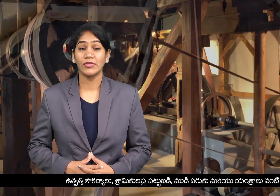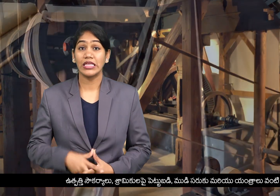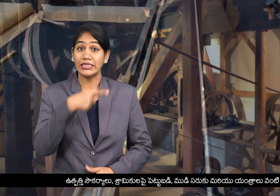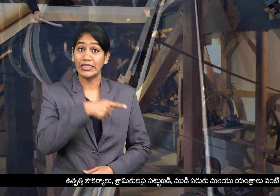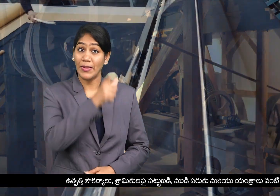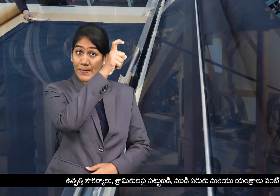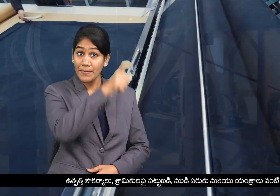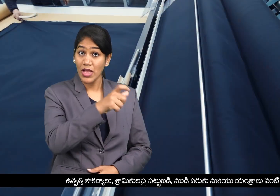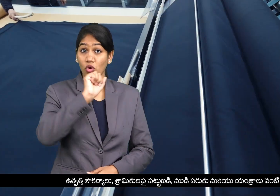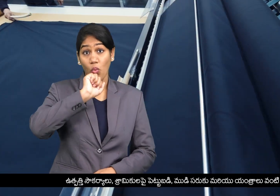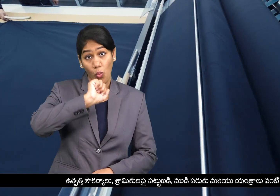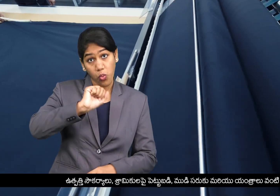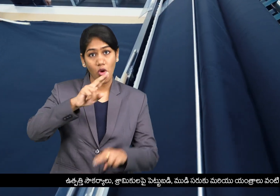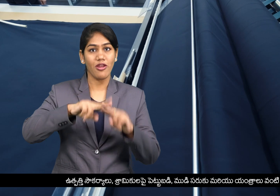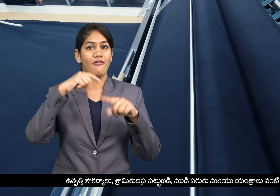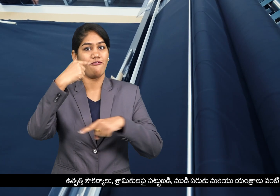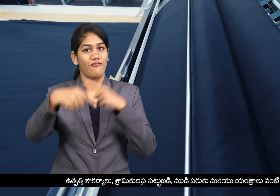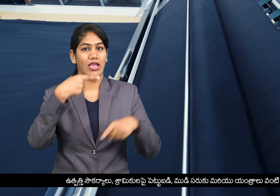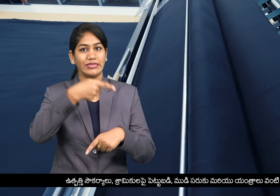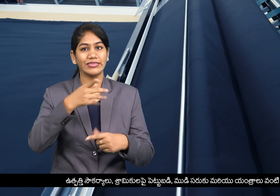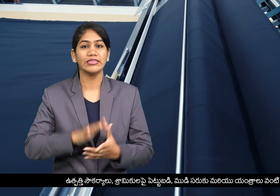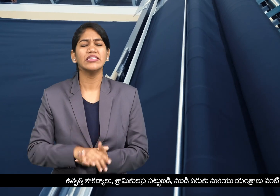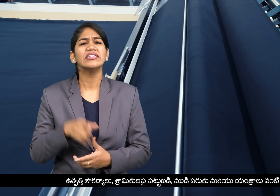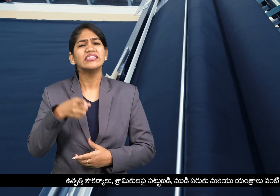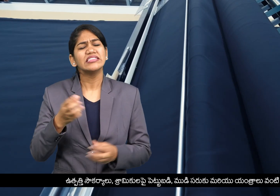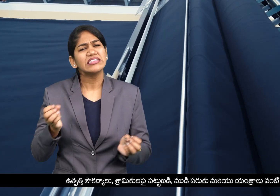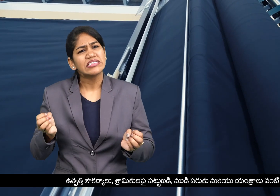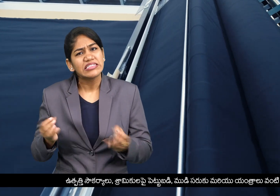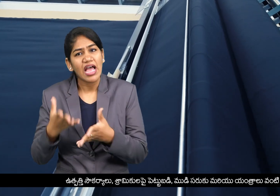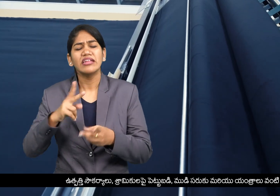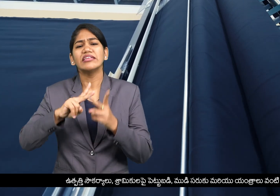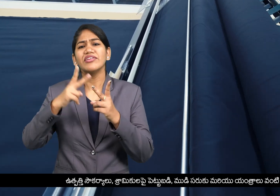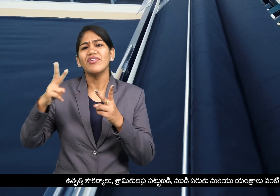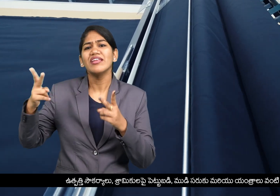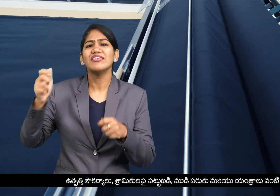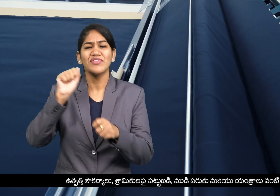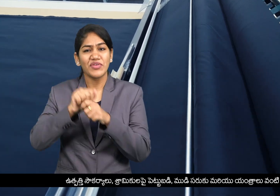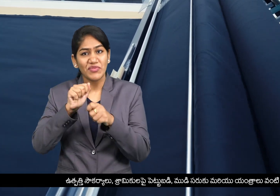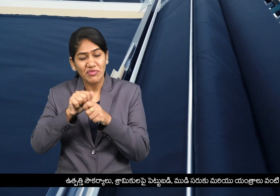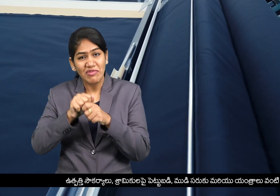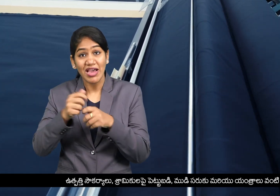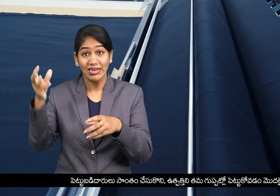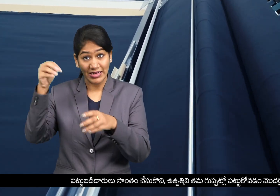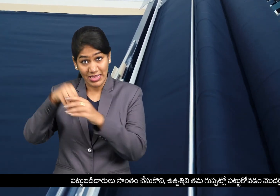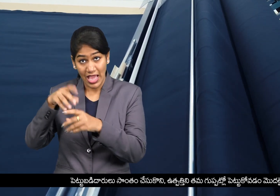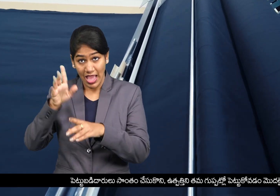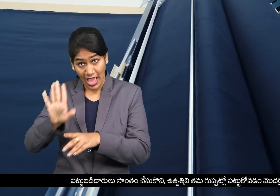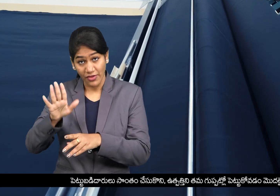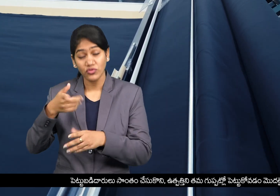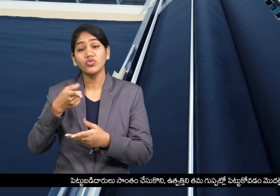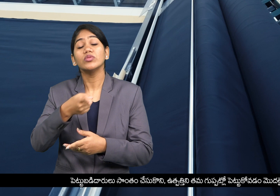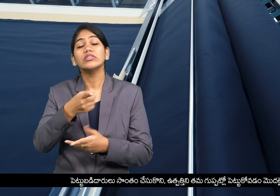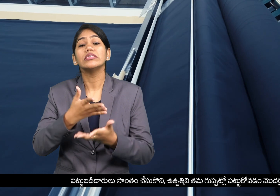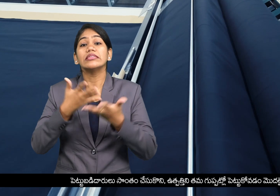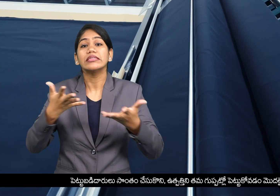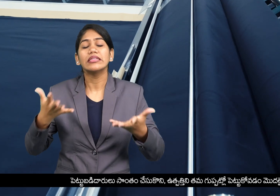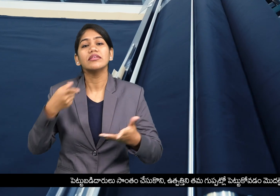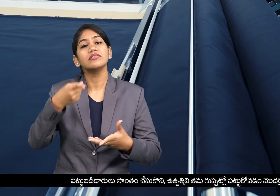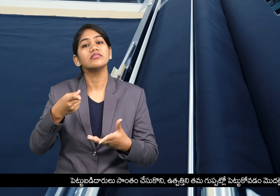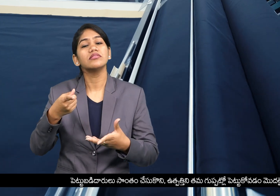ఉత్పత్తి సౌకర్యాలు, శ్రామికులపై పెట్టుబడి, ముడిసరుకు మరియు యంత్రాల వంటి వాటిని పెట్టుబడిదారులు సొంతం చేసుకుని